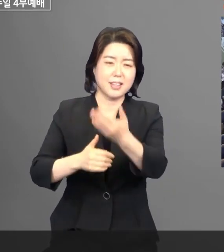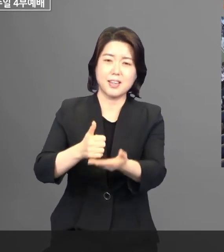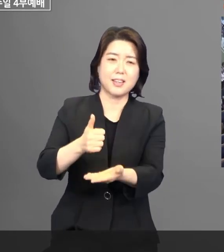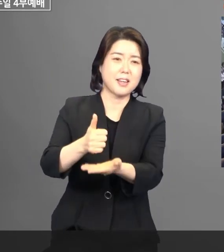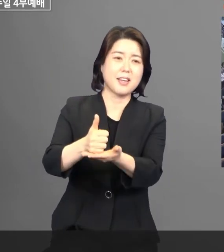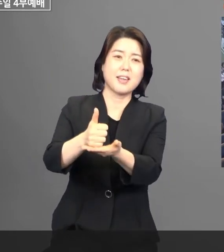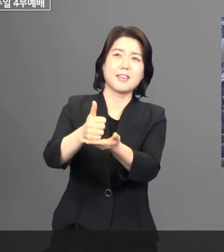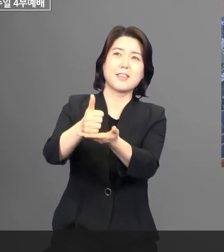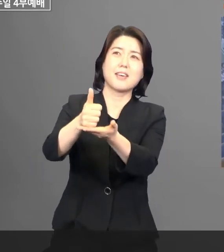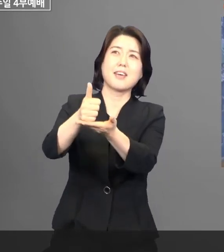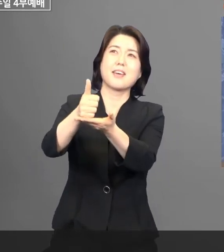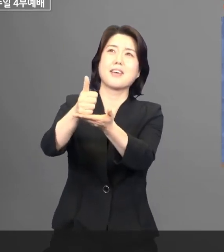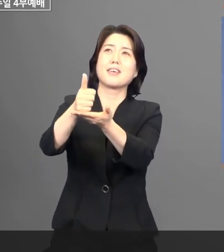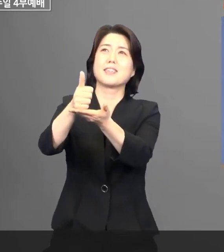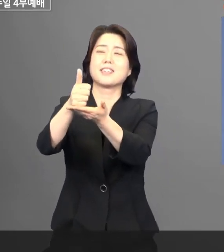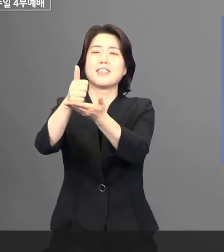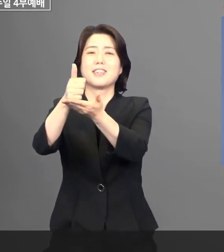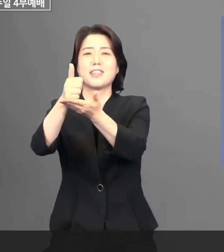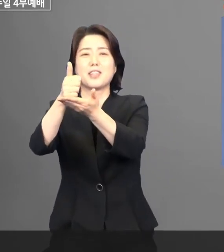나의